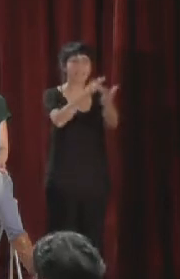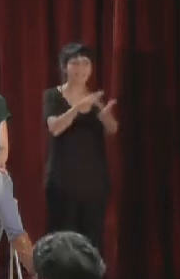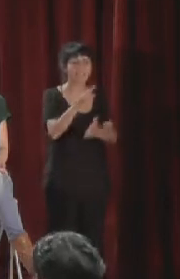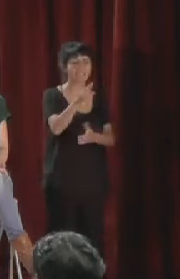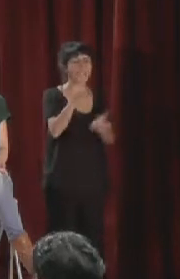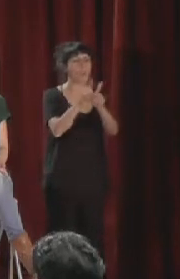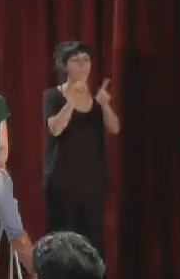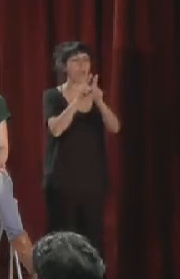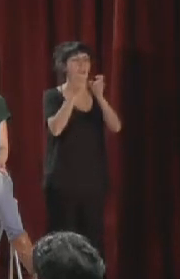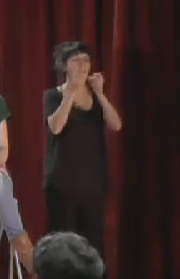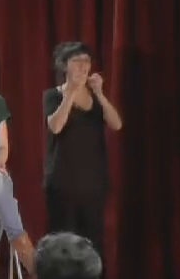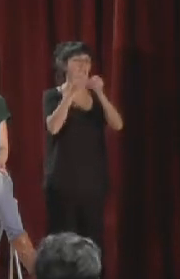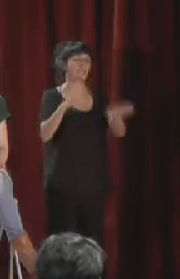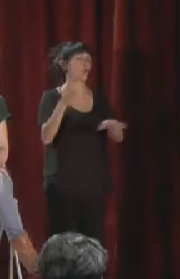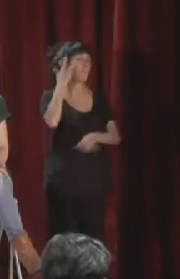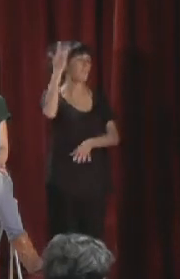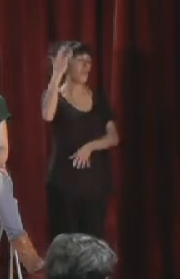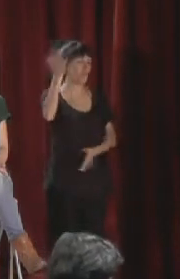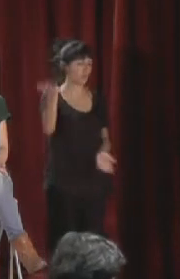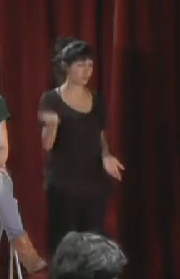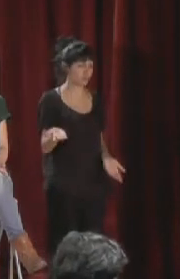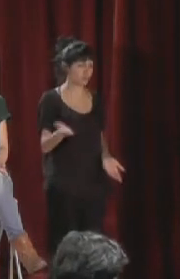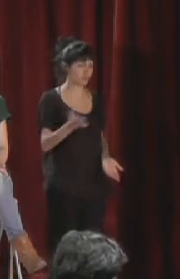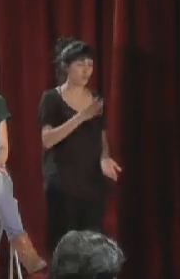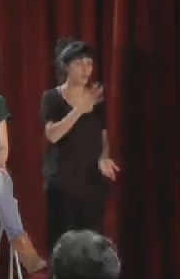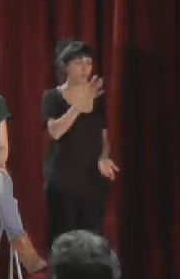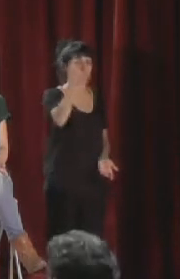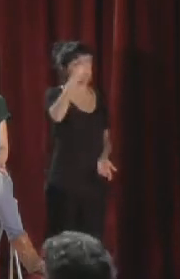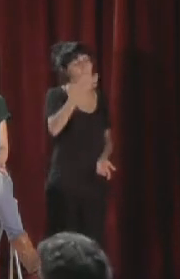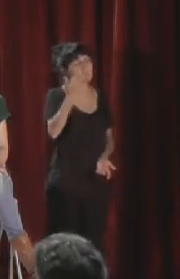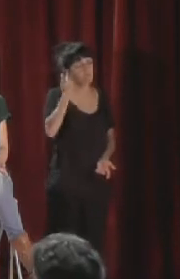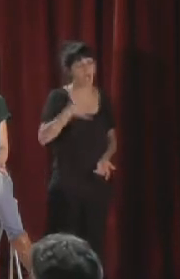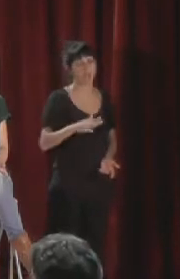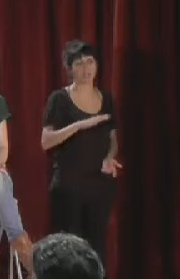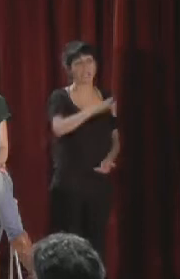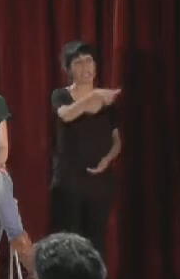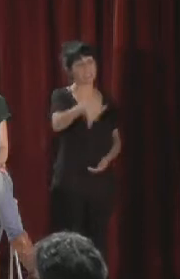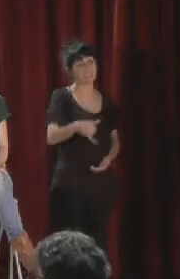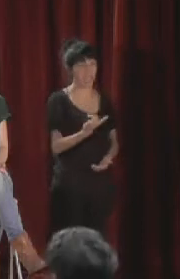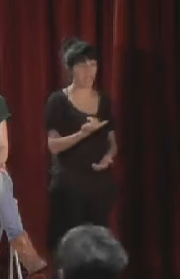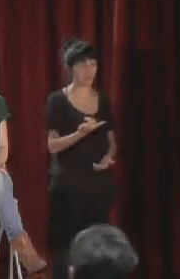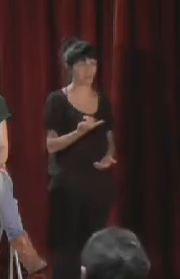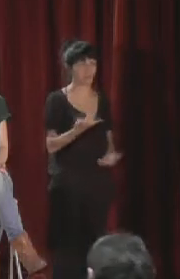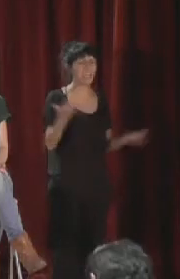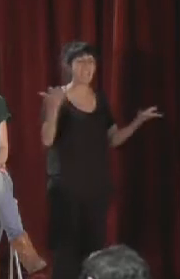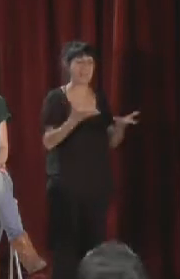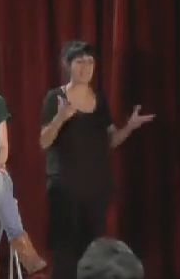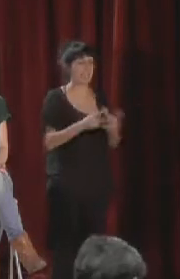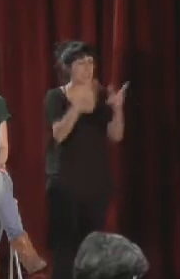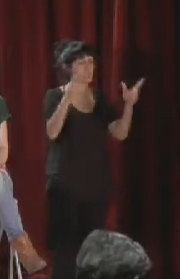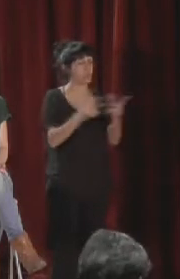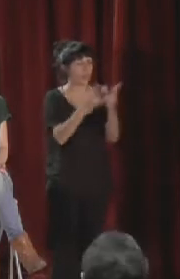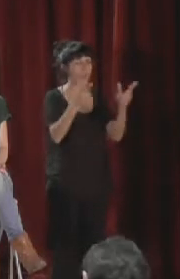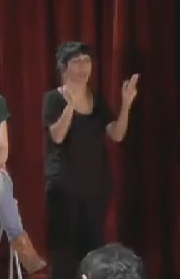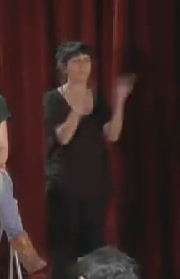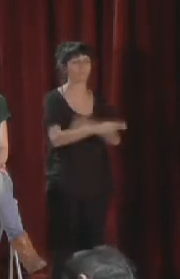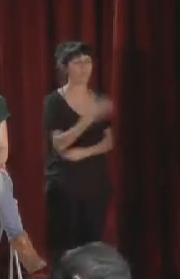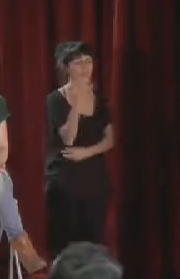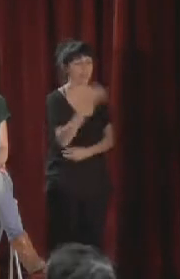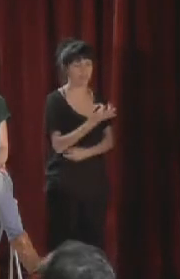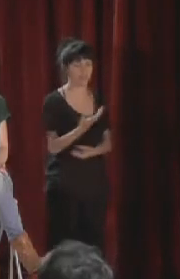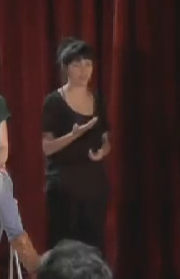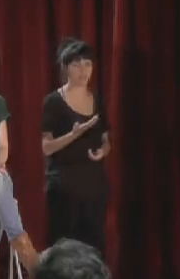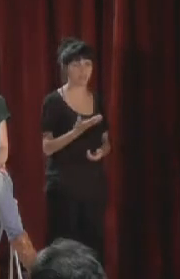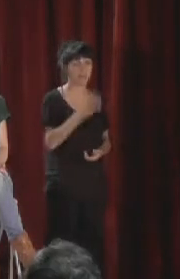xa abonda desta situación de emerxencia social a cal nos someten. Basta dunha vez por todas dos privilexios para